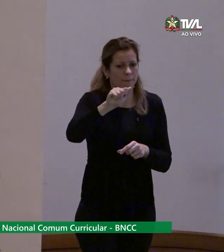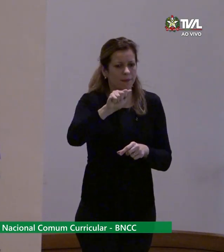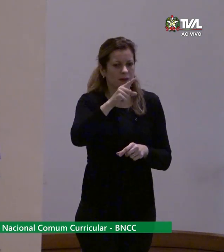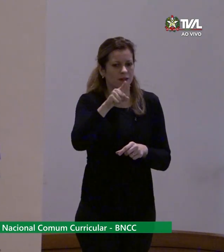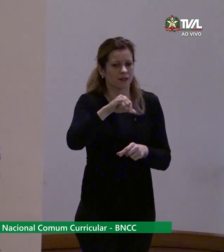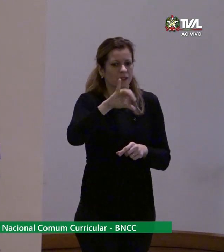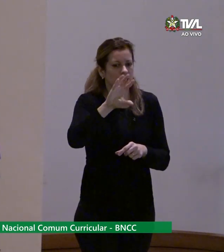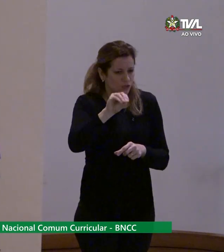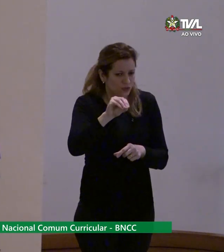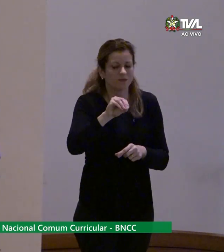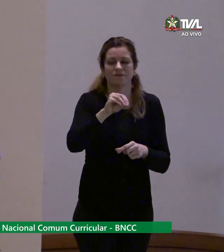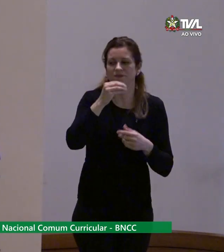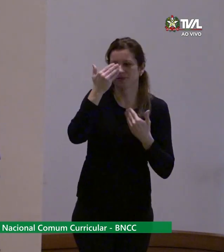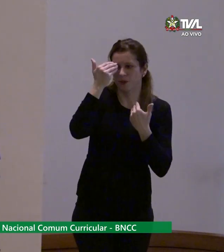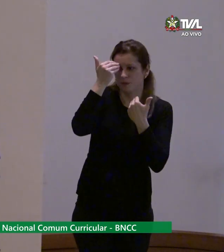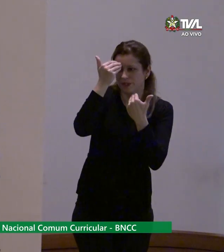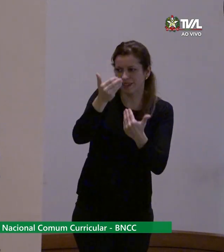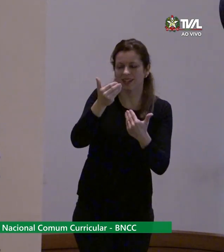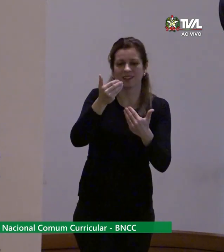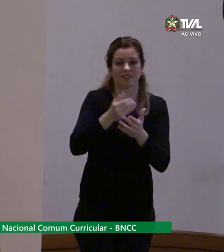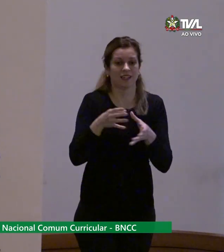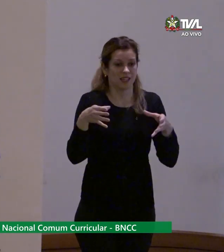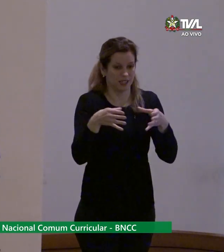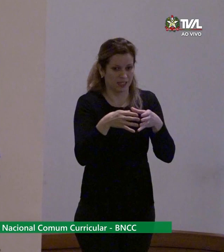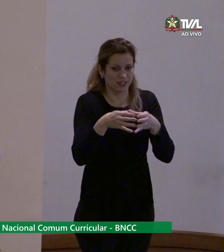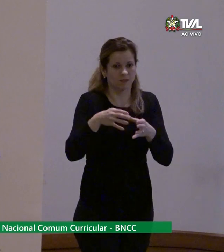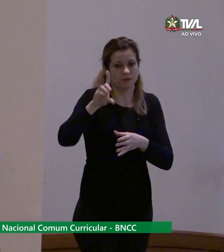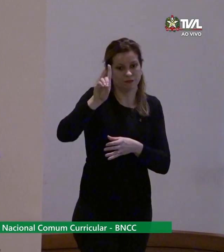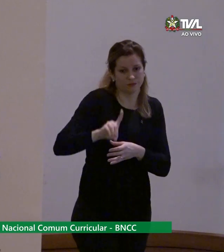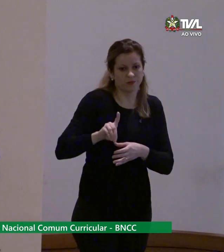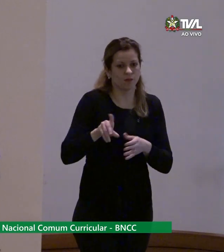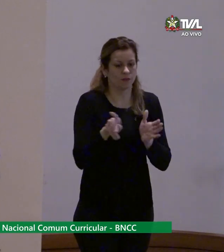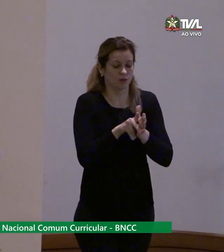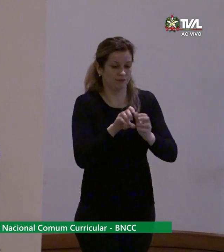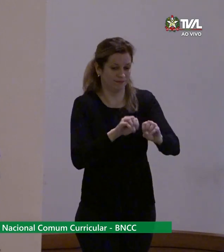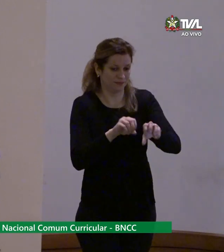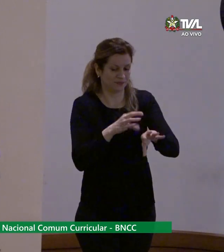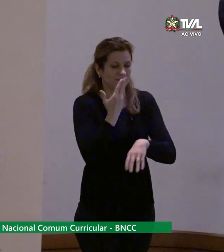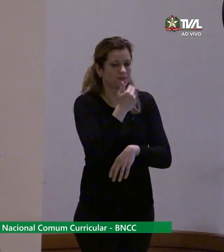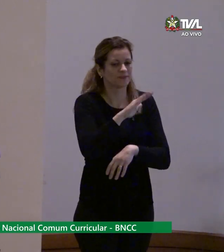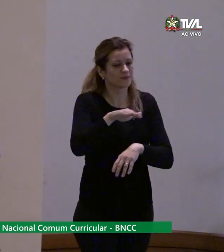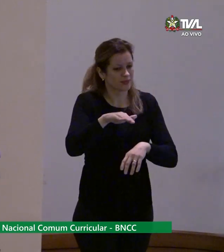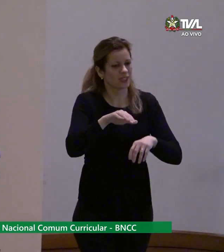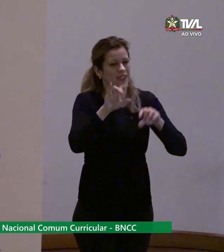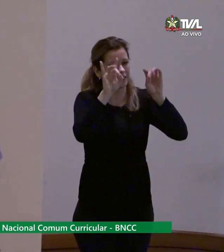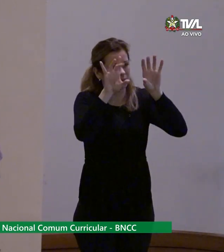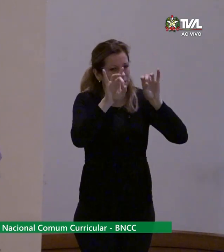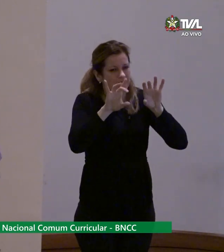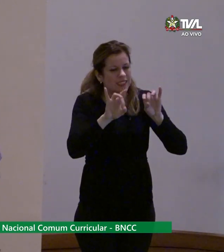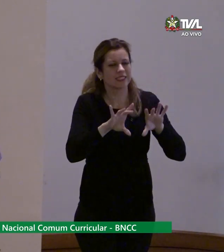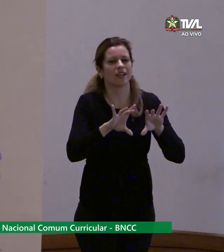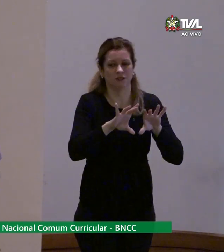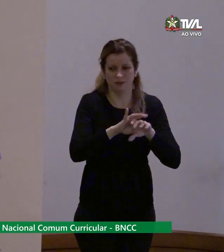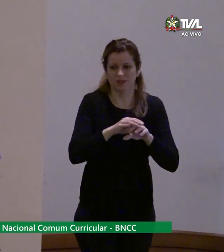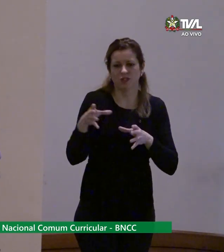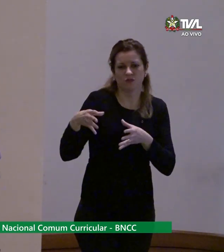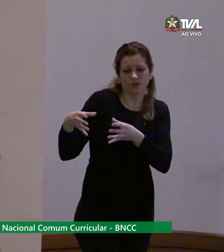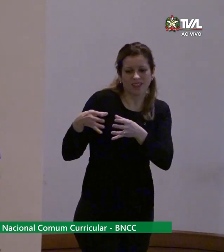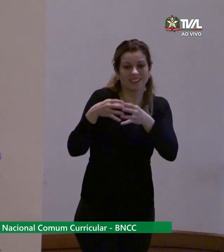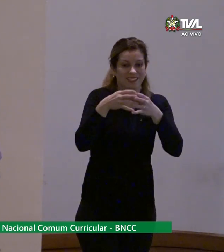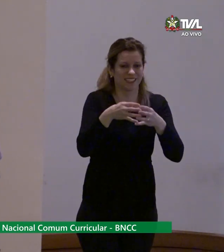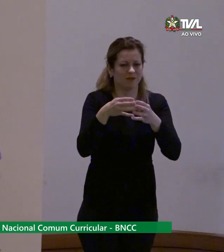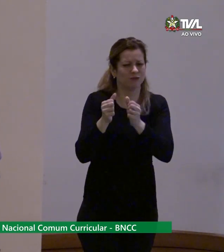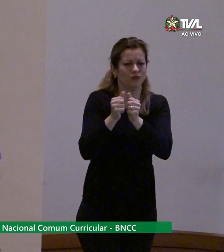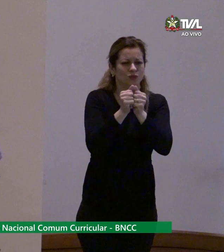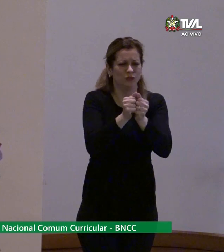abertura gostaria de agradecer a equipe da Diretoria de educação infantil de uma forma muito especial porque foi essa equipe que pegou junto